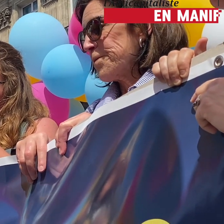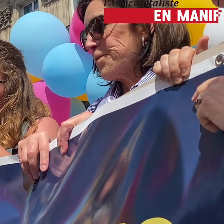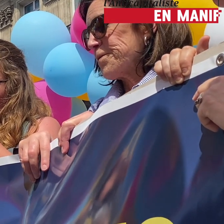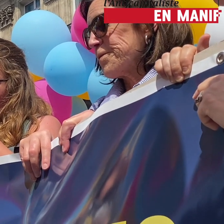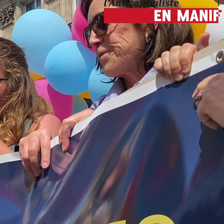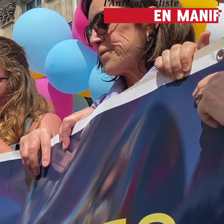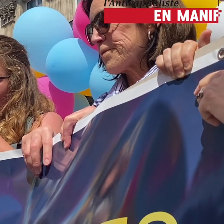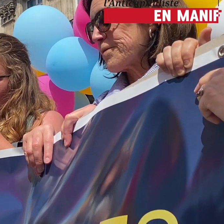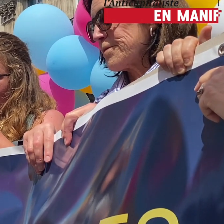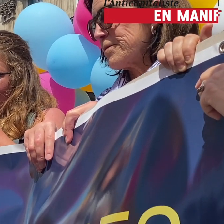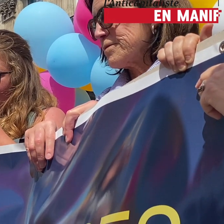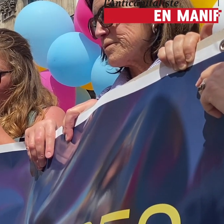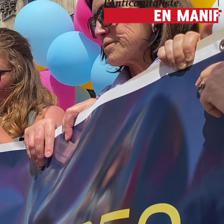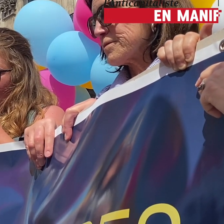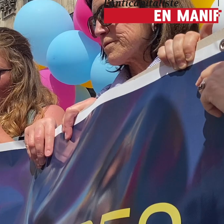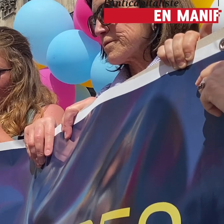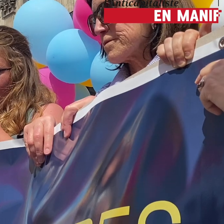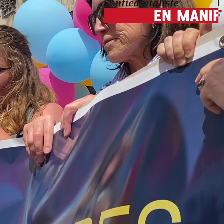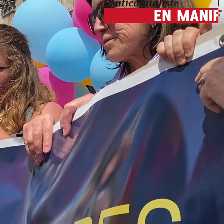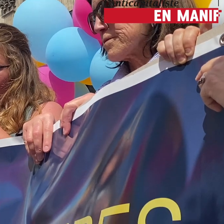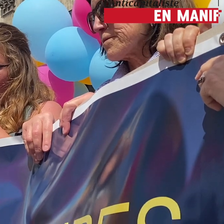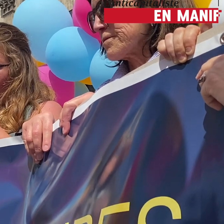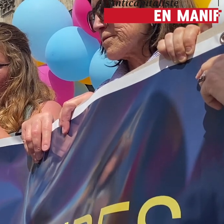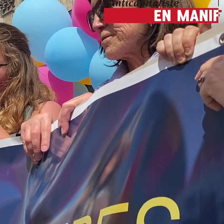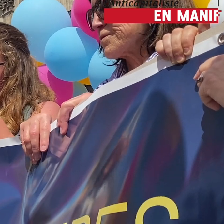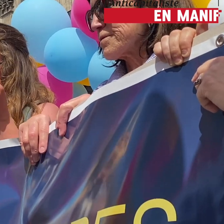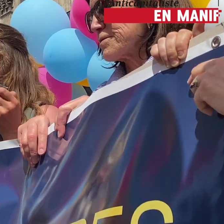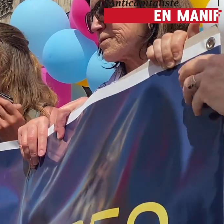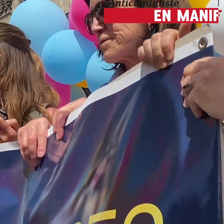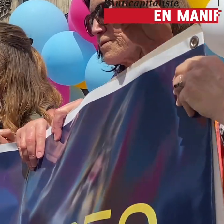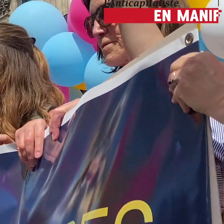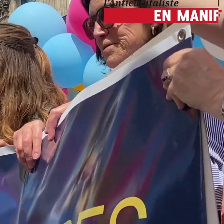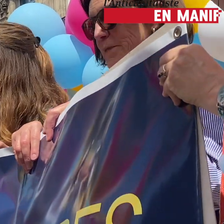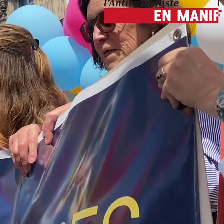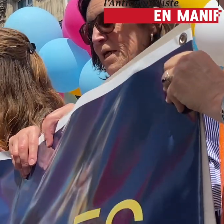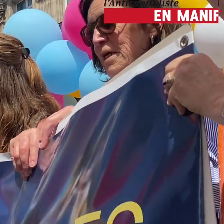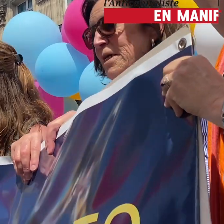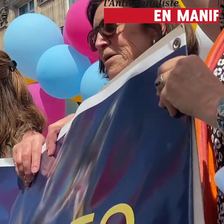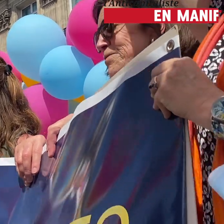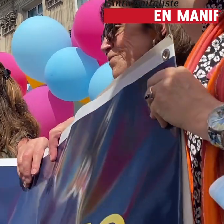lutte. Ton nom est à tout jamais dans nos mémoires et gravé sur nos murs. Pauline, ta sœur.